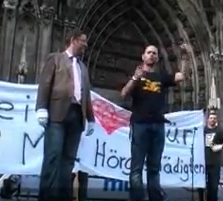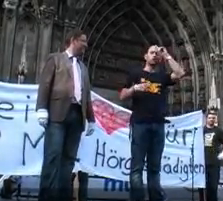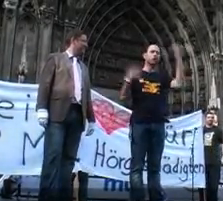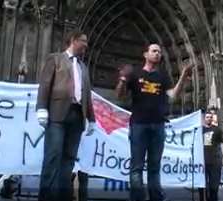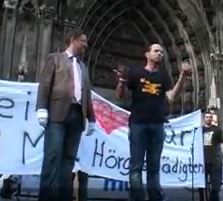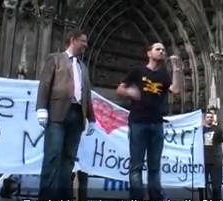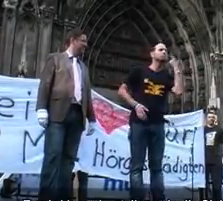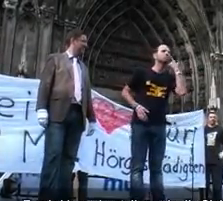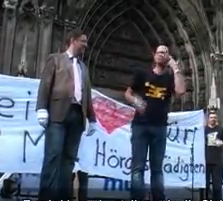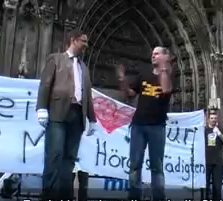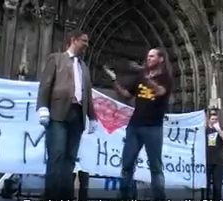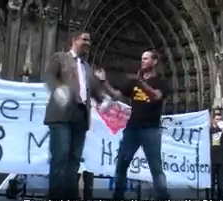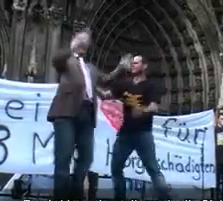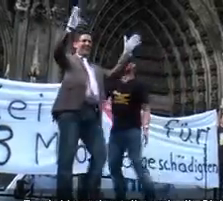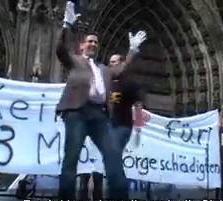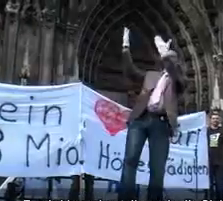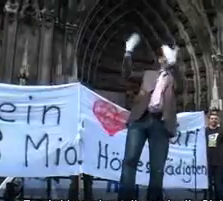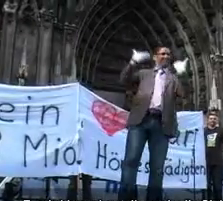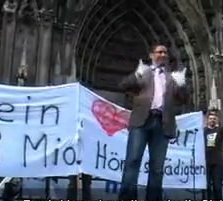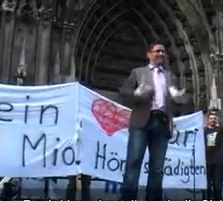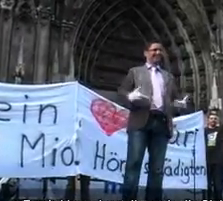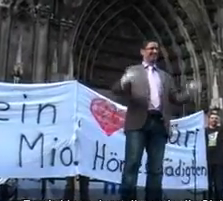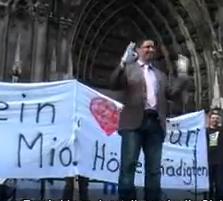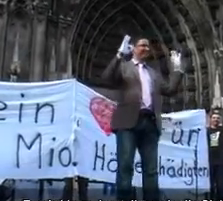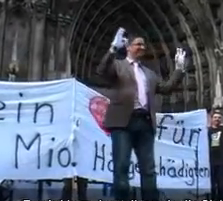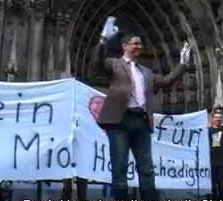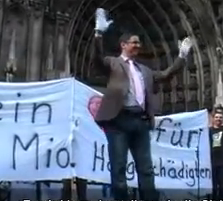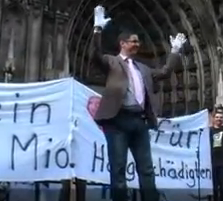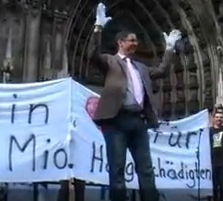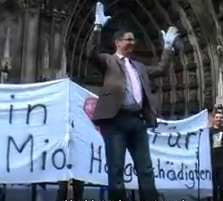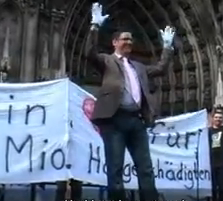Er wird uns kurz darstellen, wie die Sicht toll ist. Jetzt kommt langsam die Sonne raus. Prima!